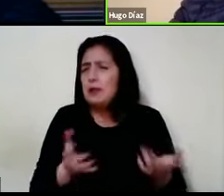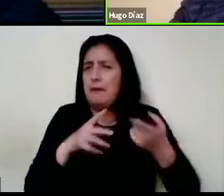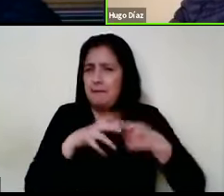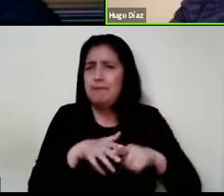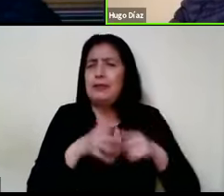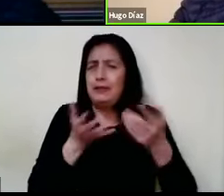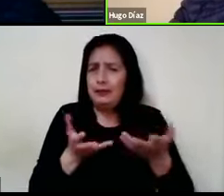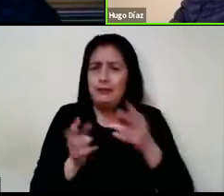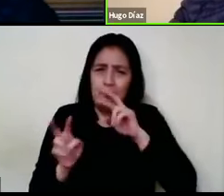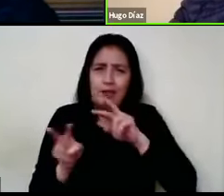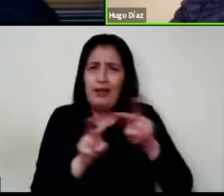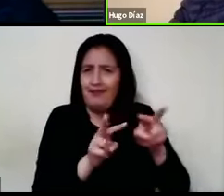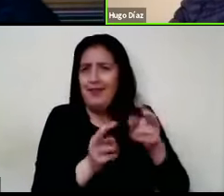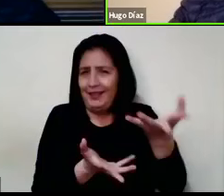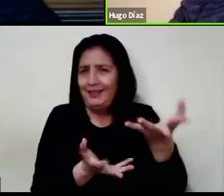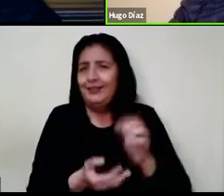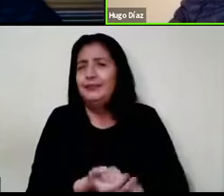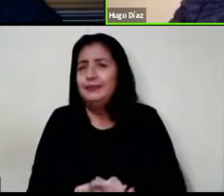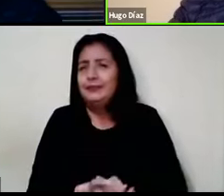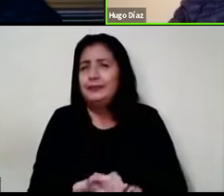empecemos a verla, ¿no?